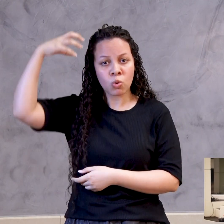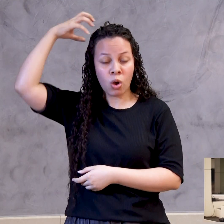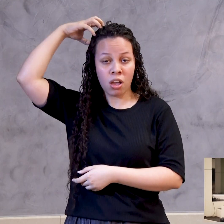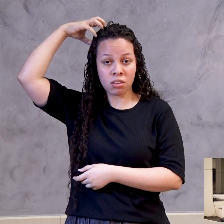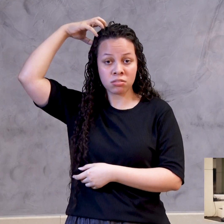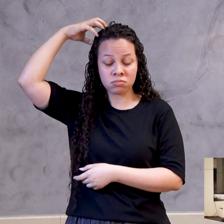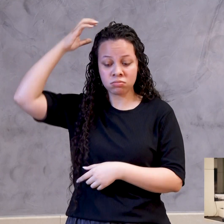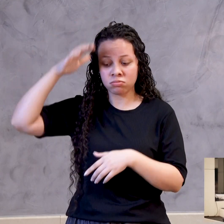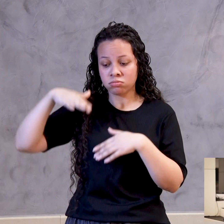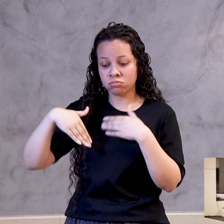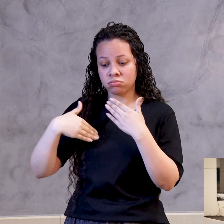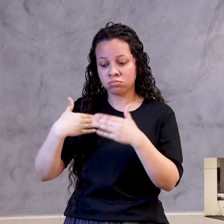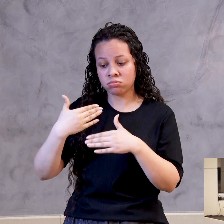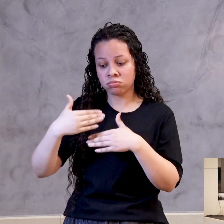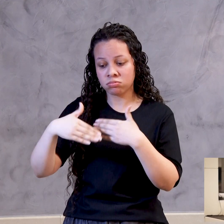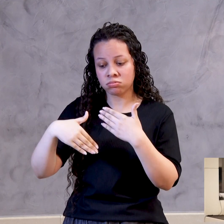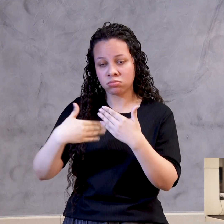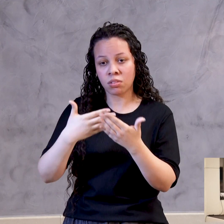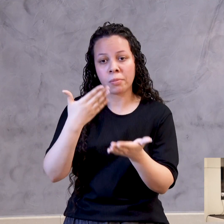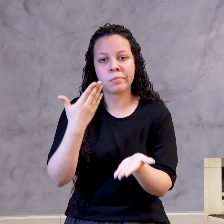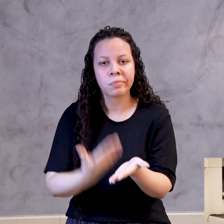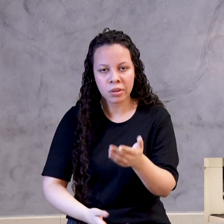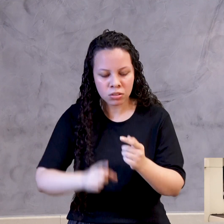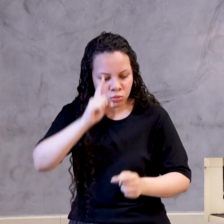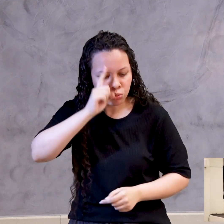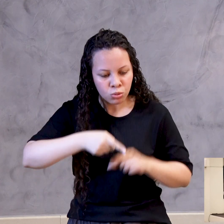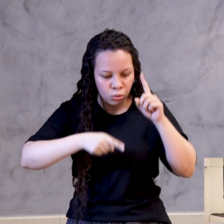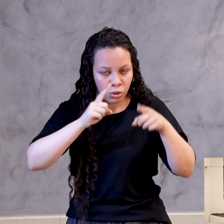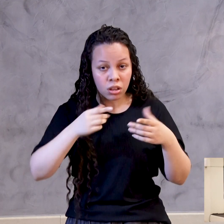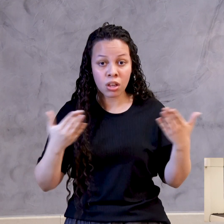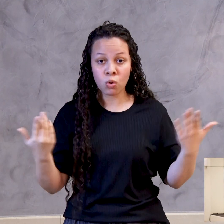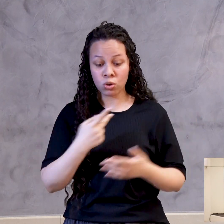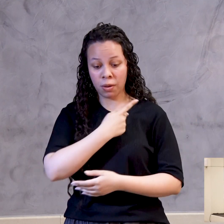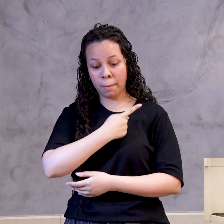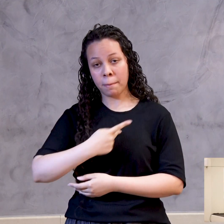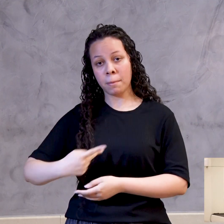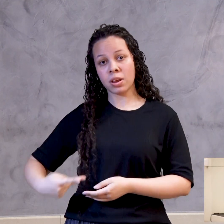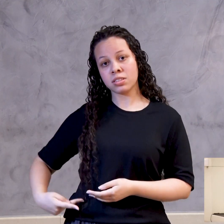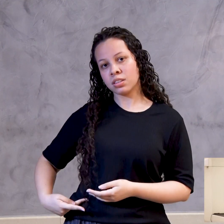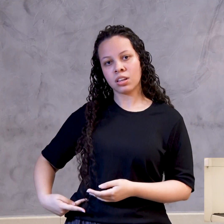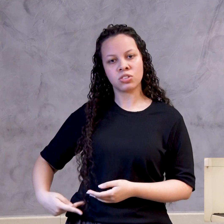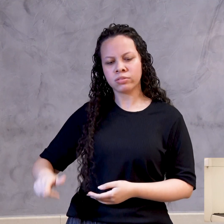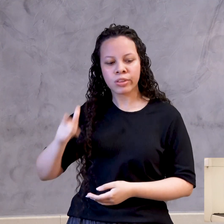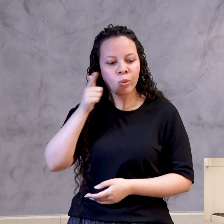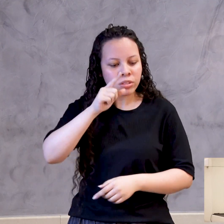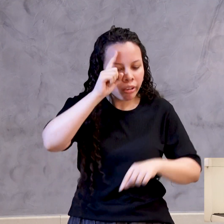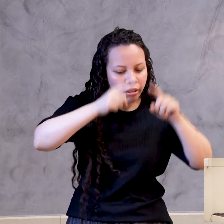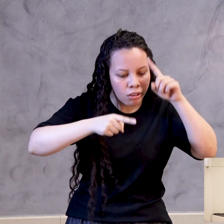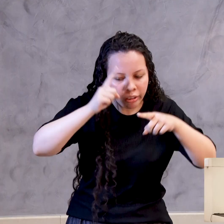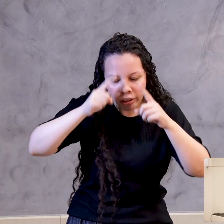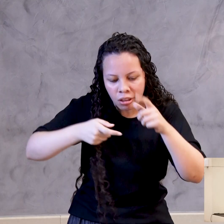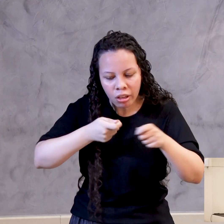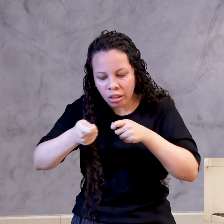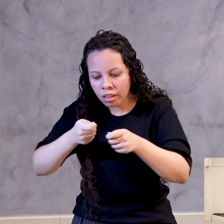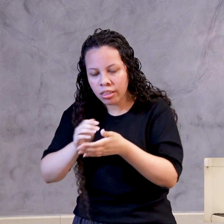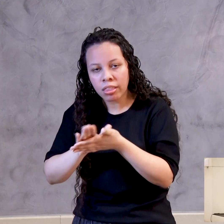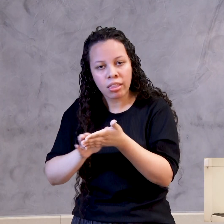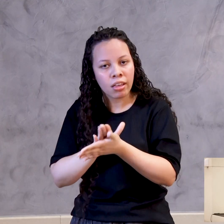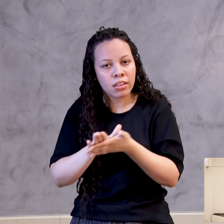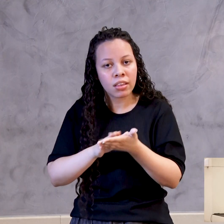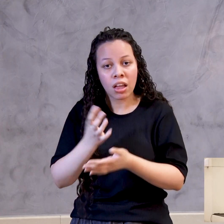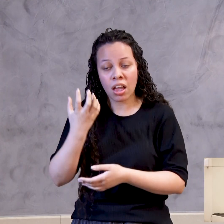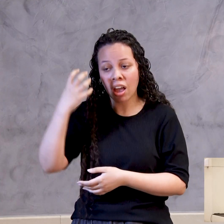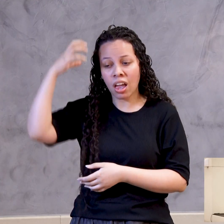foram perdendo isso. E hoje você tem presidentes que não têm autoridade, você tem reis que são